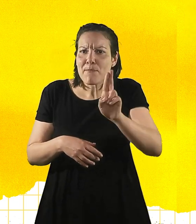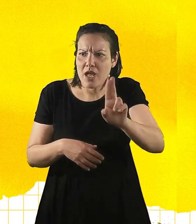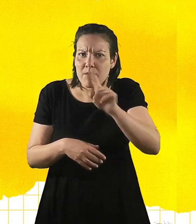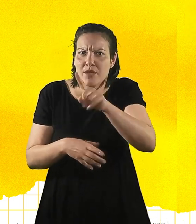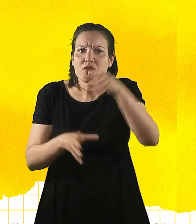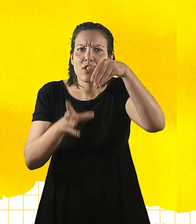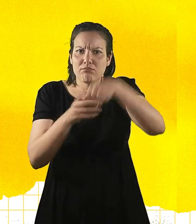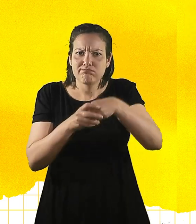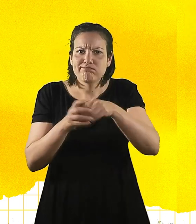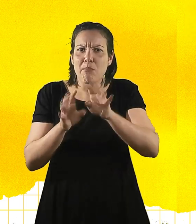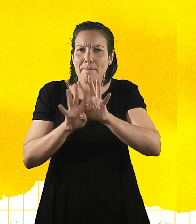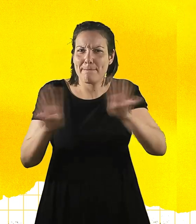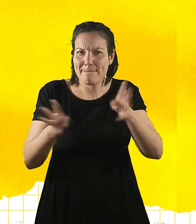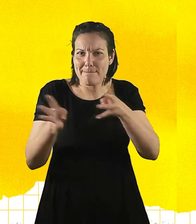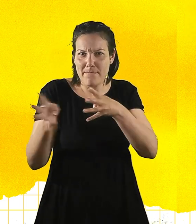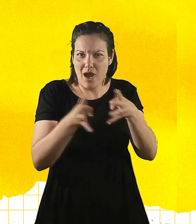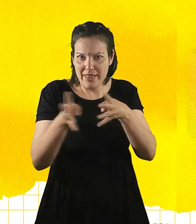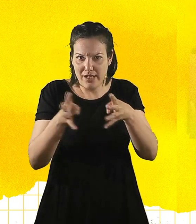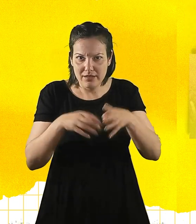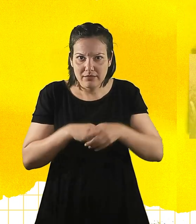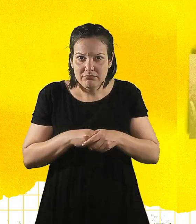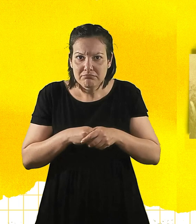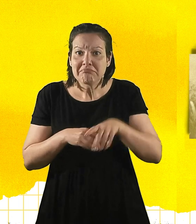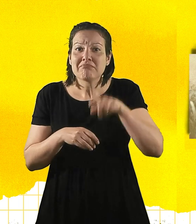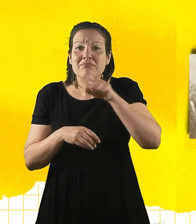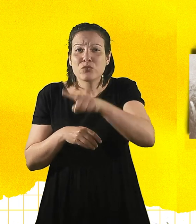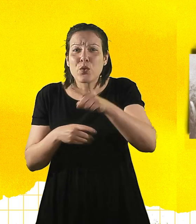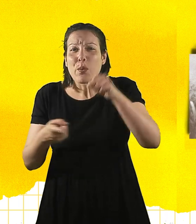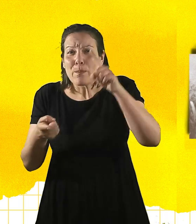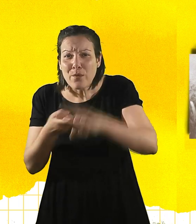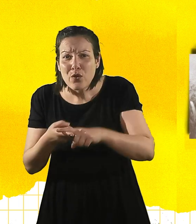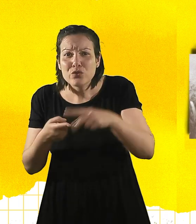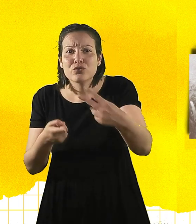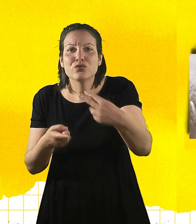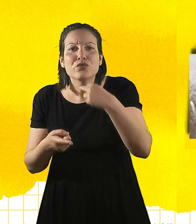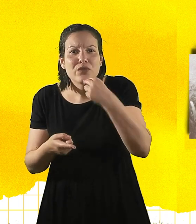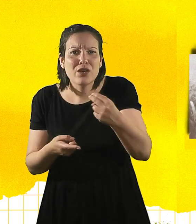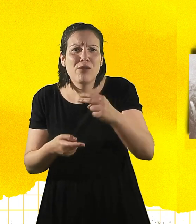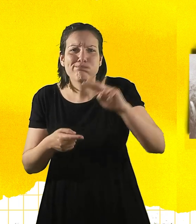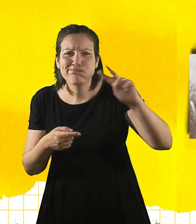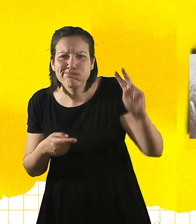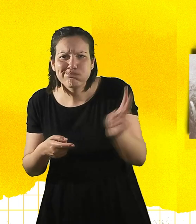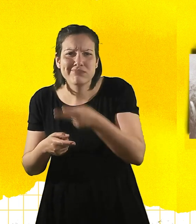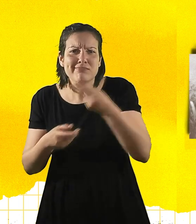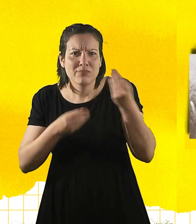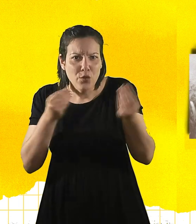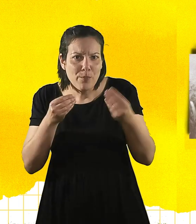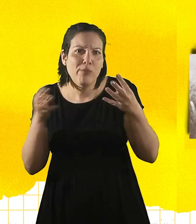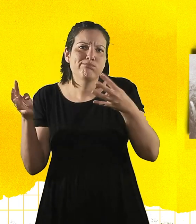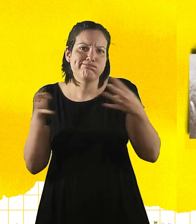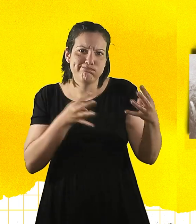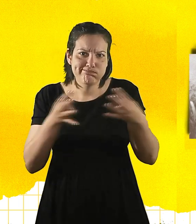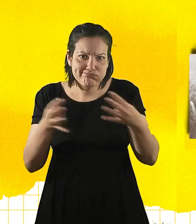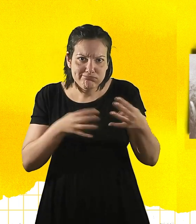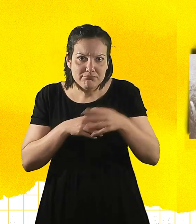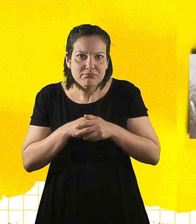batalla. Perdió a su marido y a sus dos hijos en combate, y en los diferentes